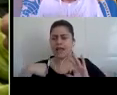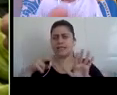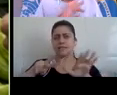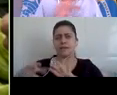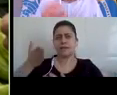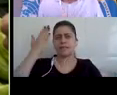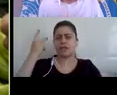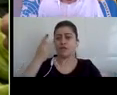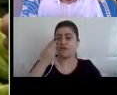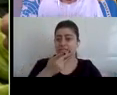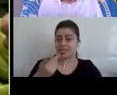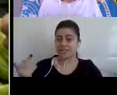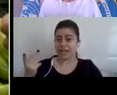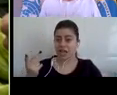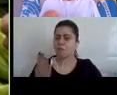comedor comunitário